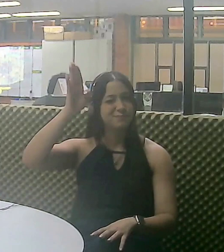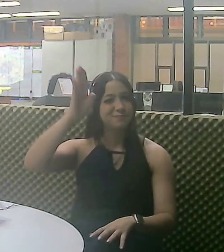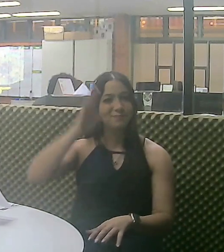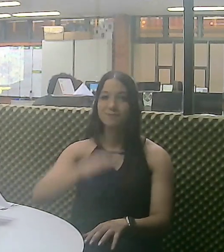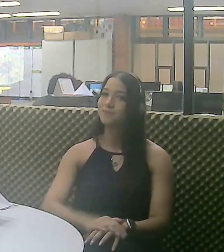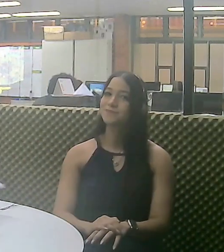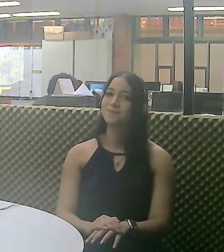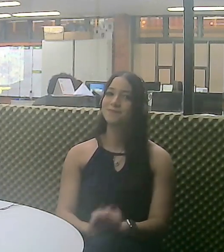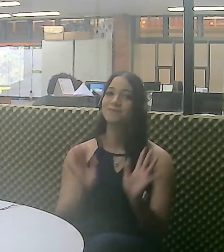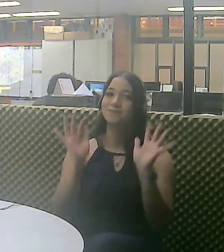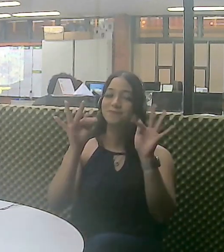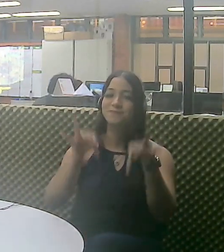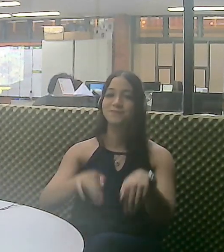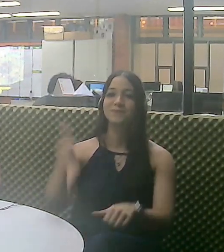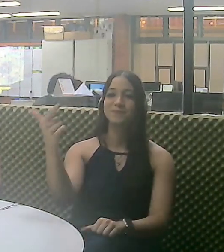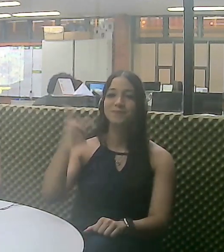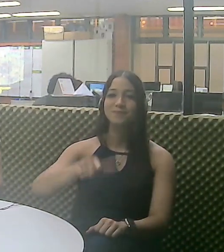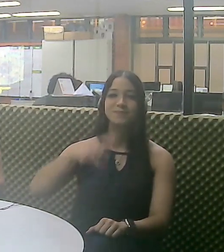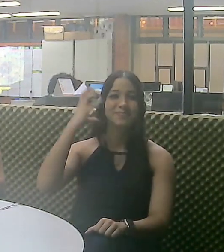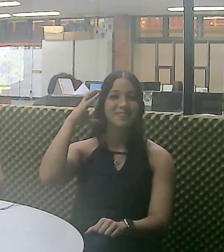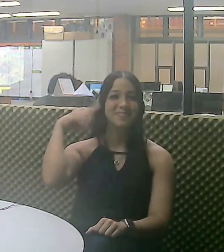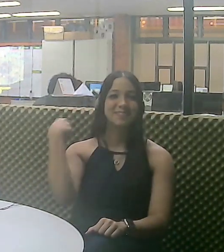até a próxima